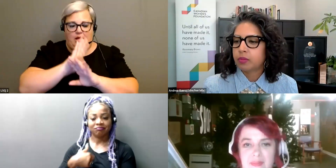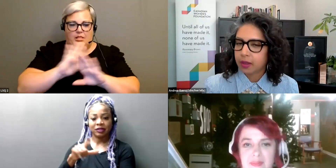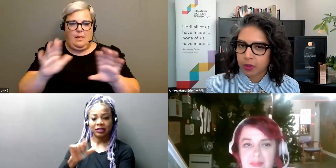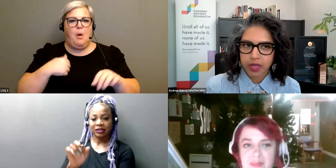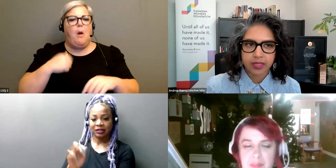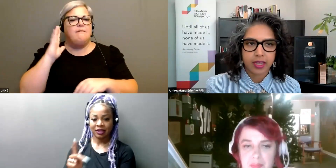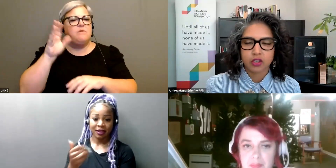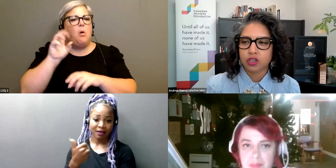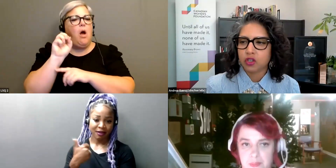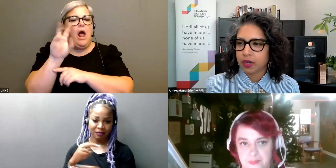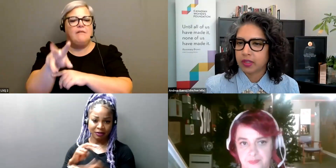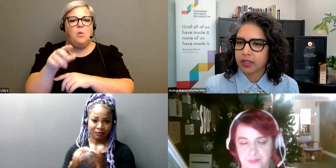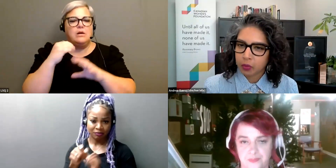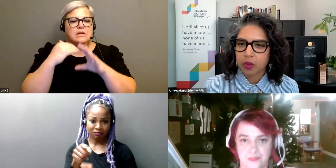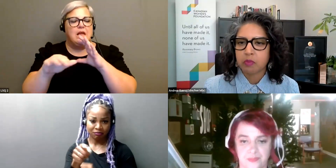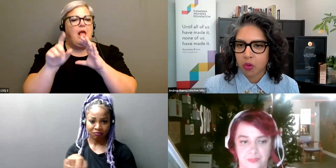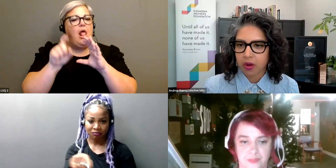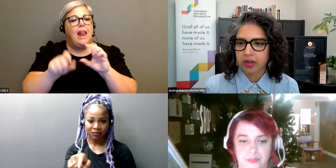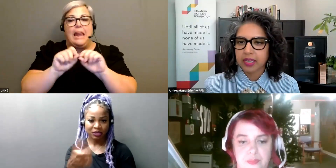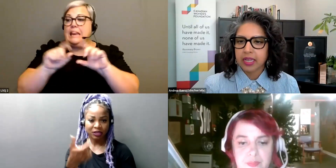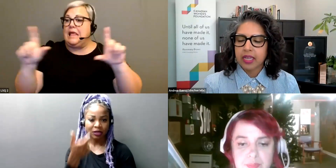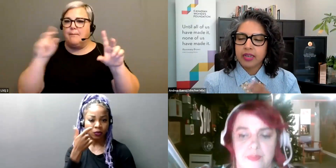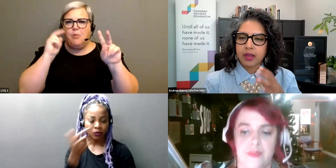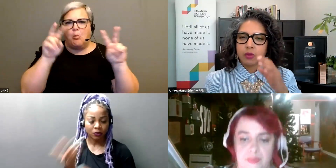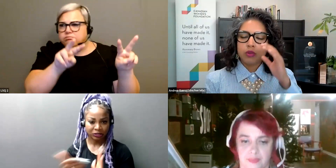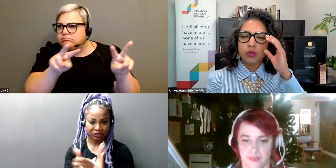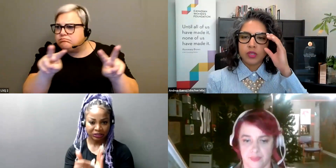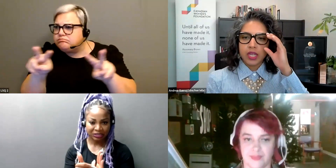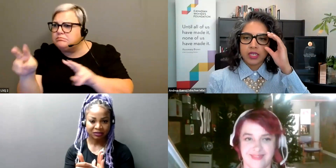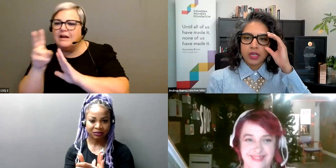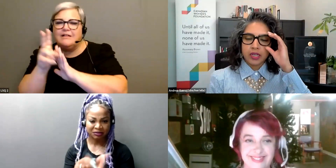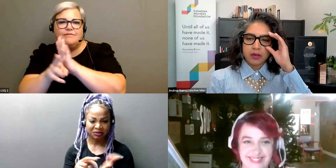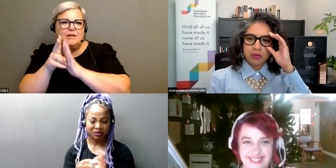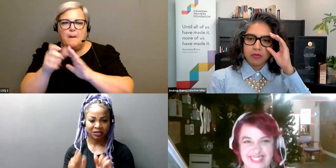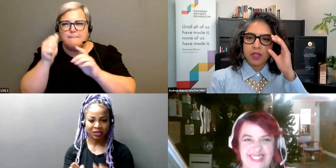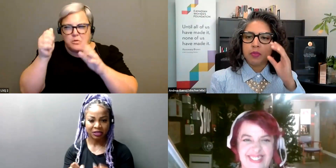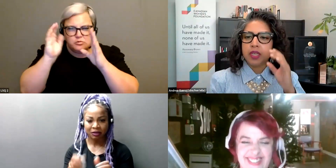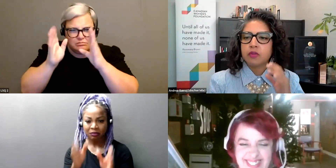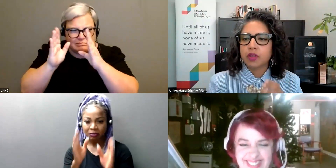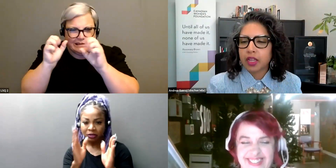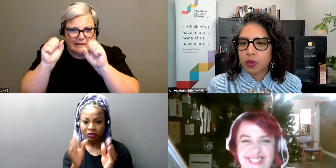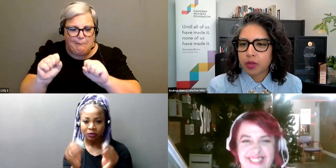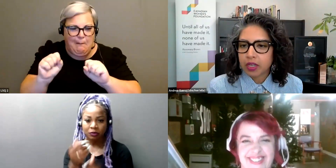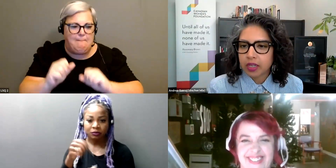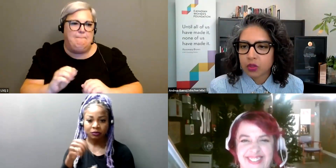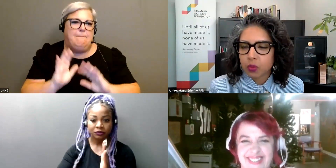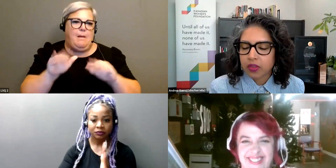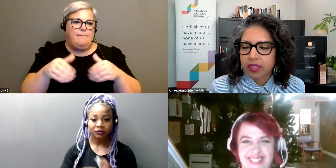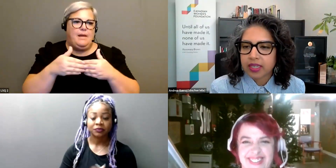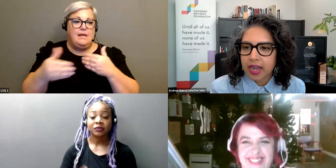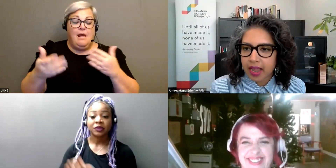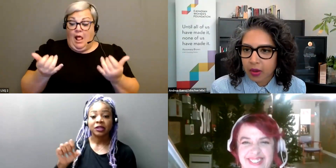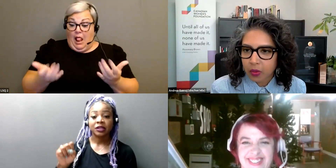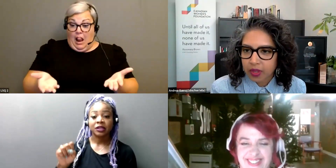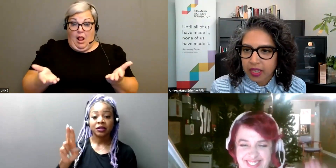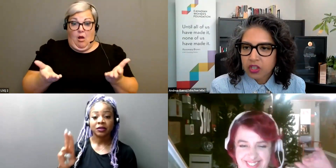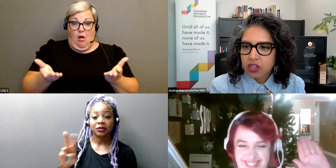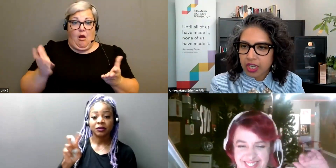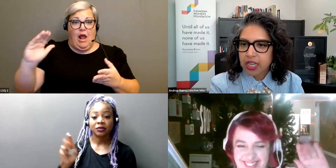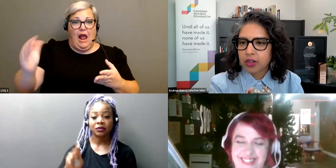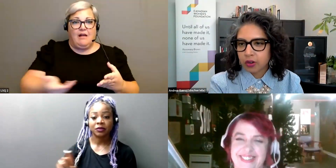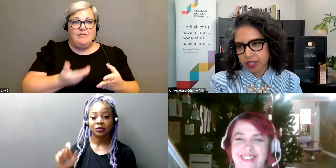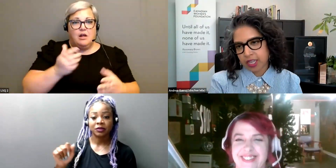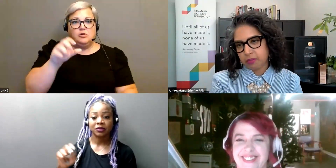lien pour revoir cette vidéo et y porter plus attention. Maintenant, nous allons accueillir